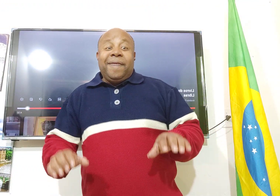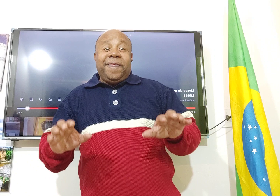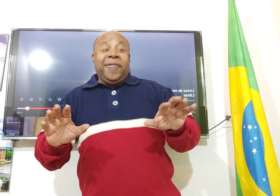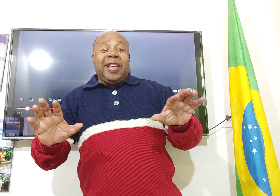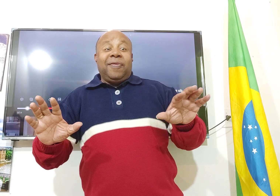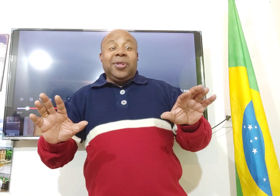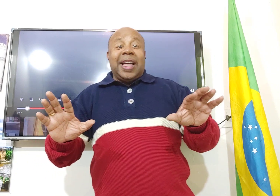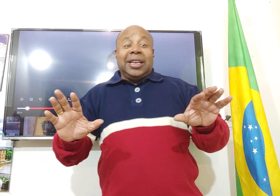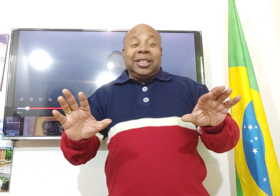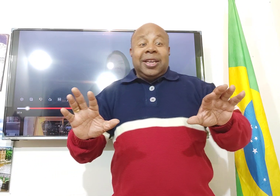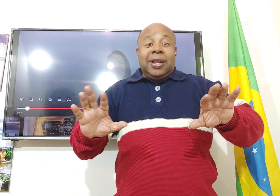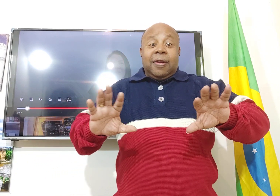Fique à vontade.